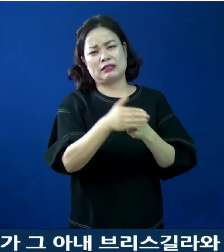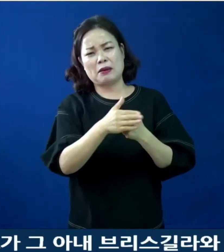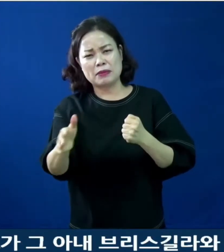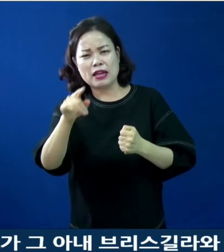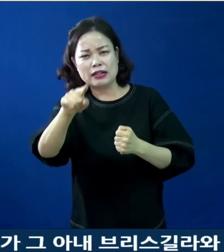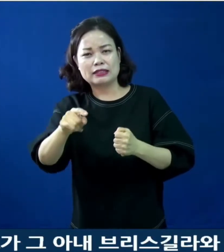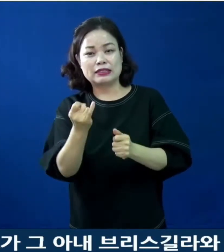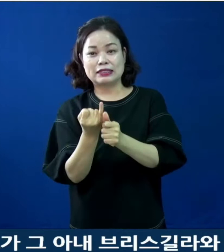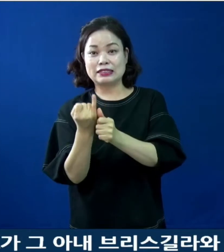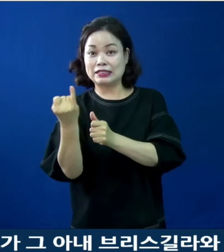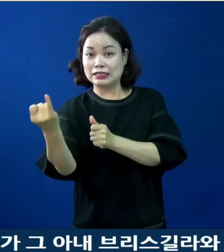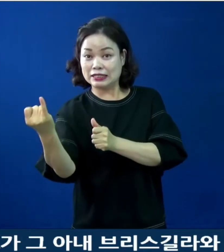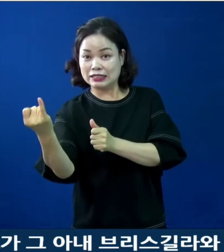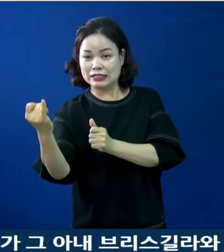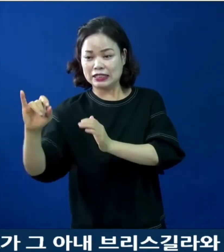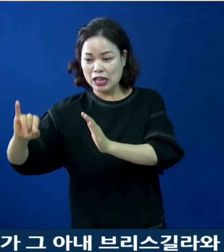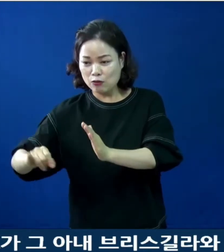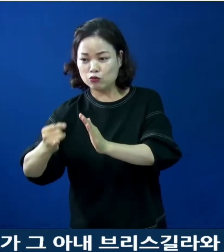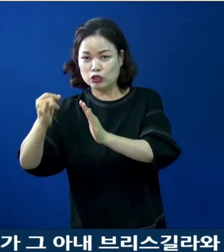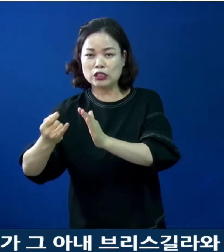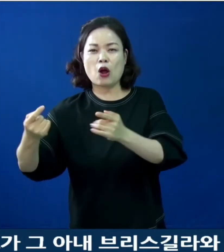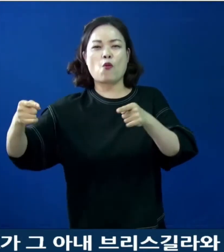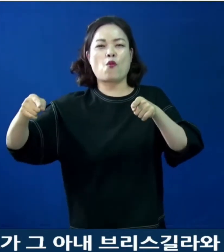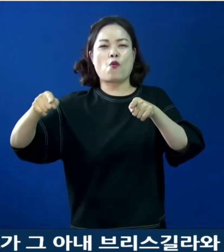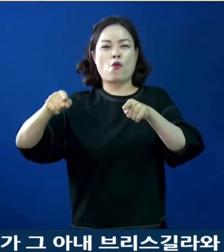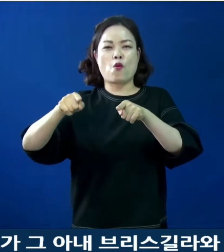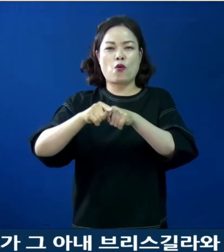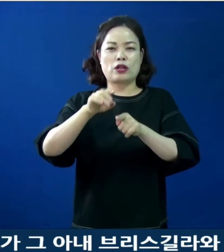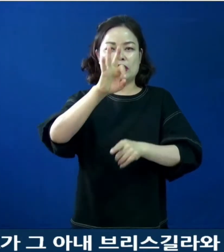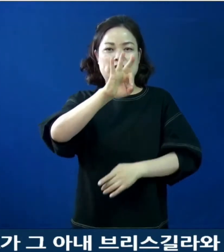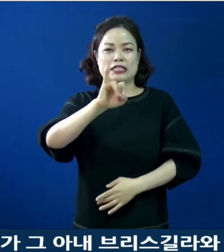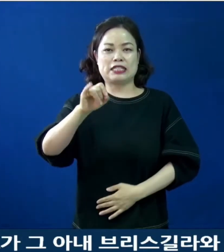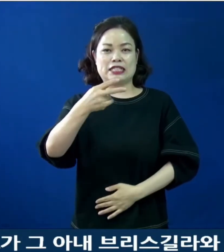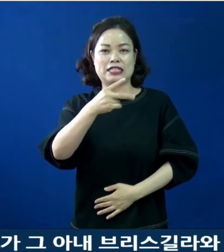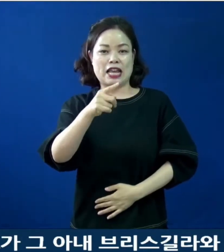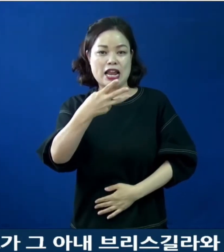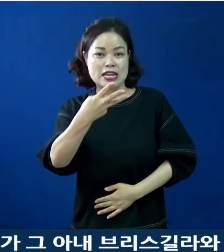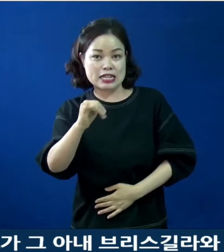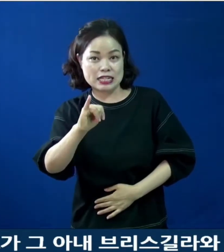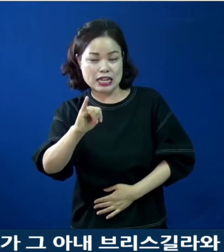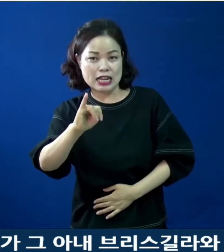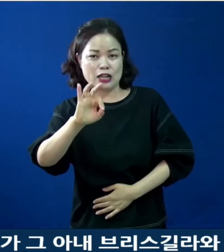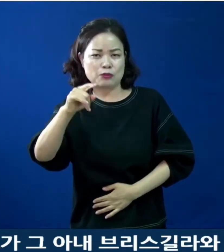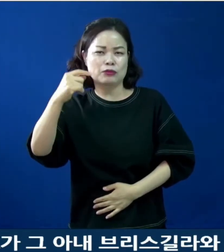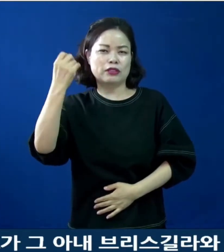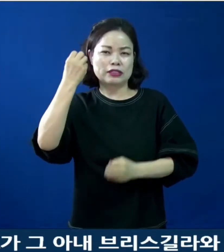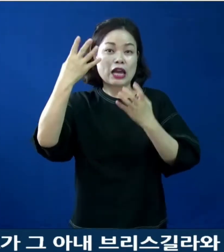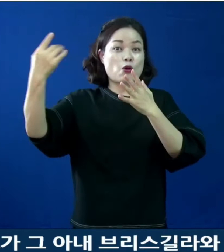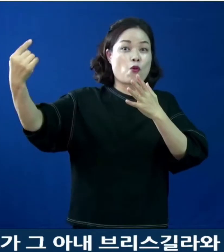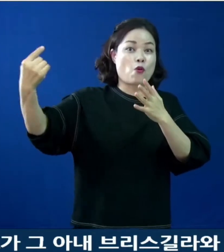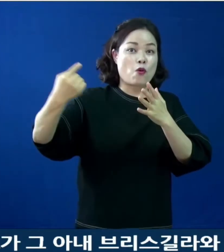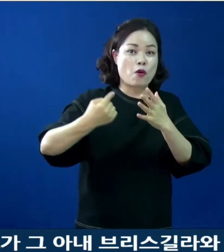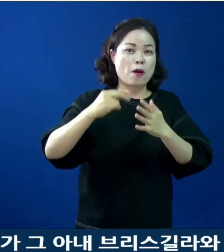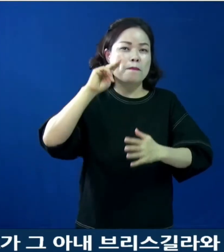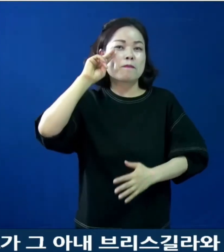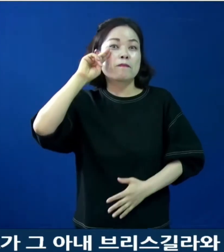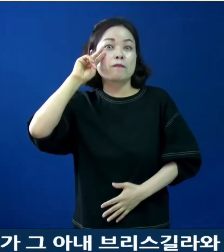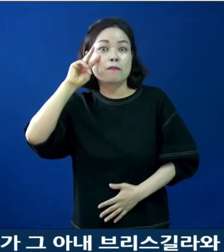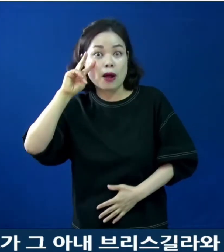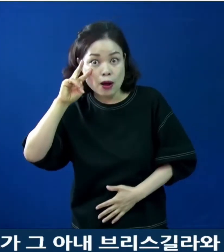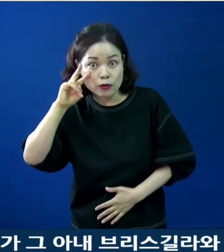그가 그 안에 브리스길라와 함께 이달리아로부터 새로 온지라 바울이